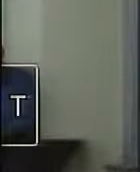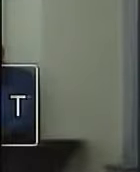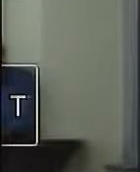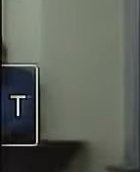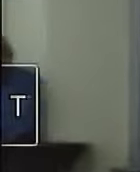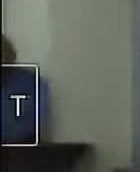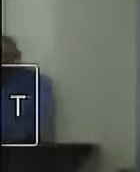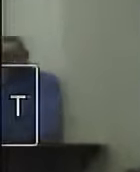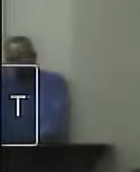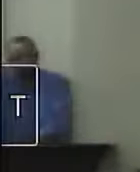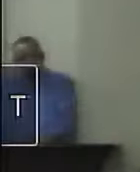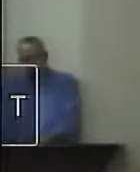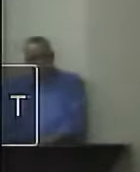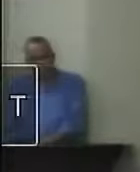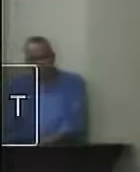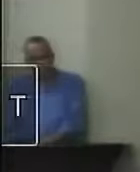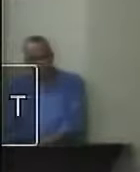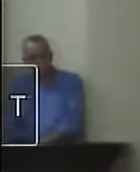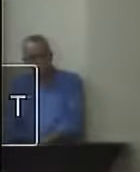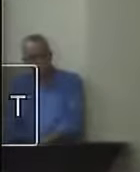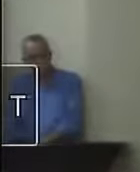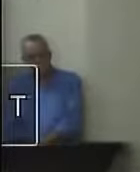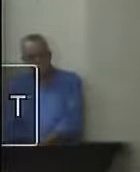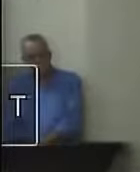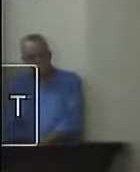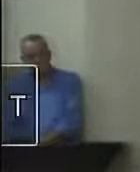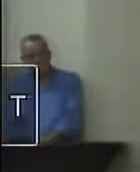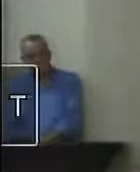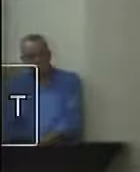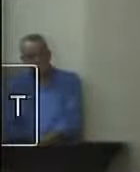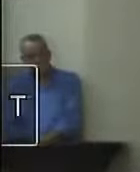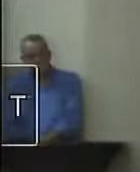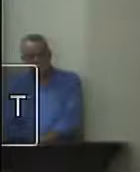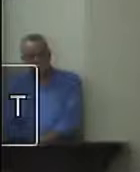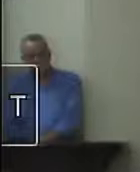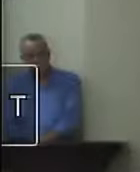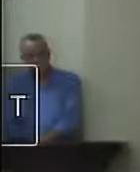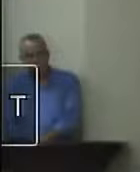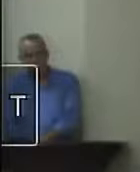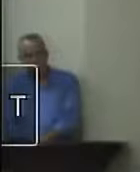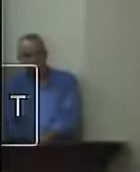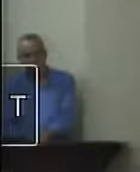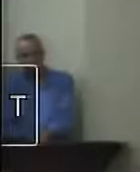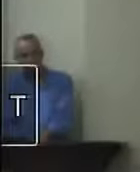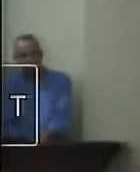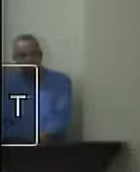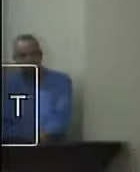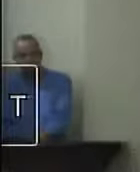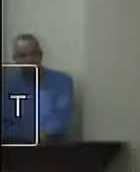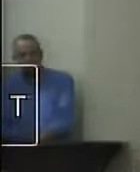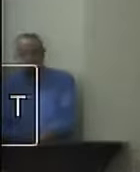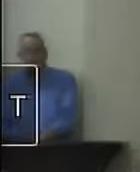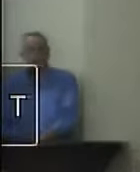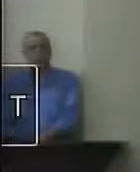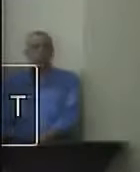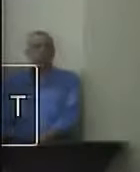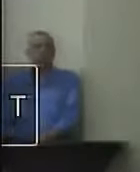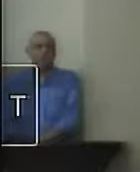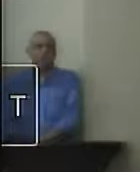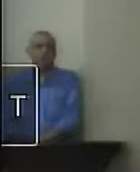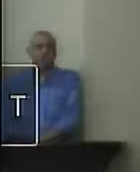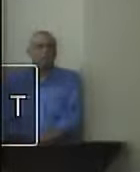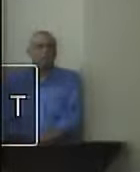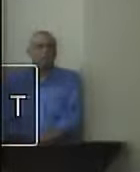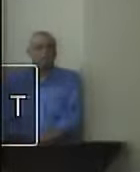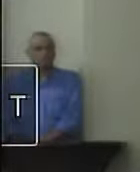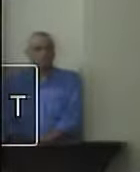meu posicionamento, Pedro, de que o dinheiro de economia da Câmara precisa ser totalmente investido na recuperação